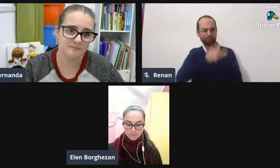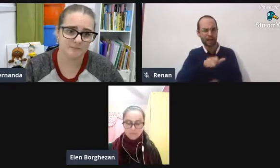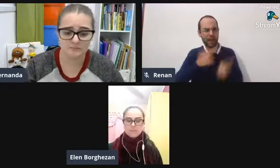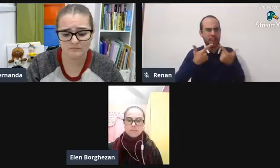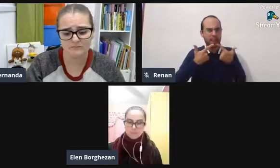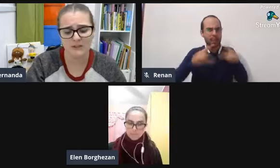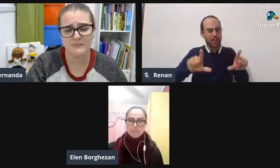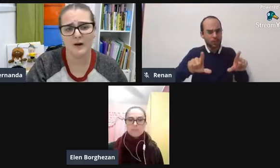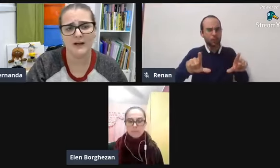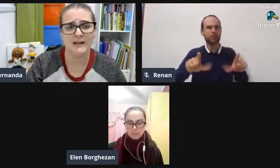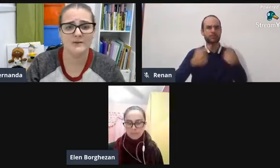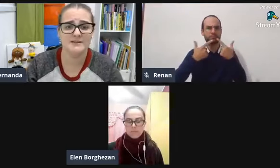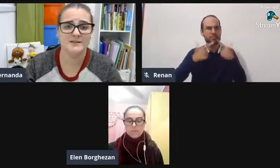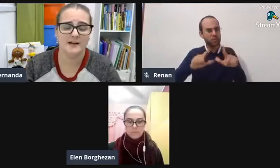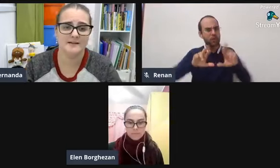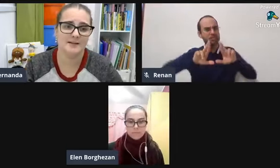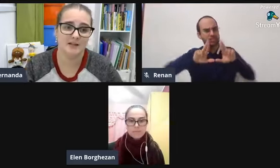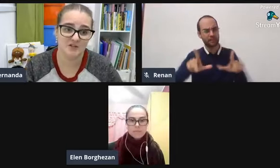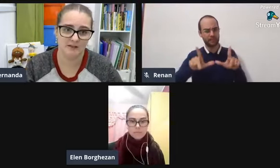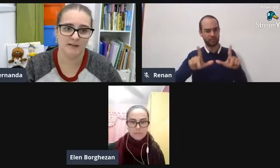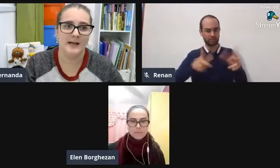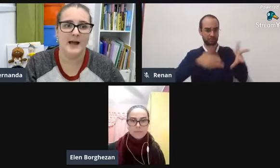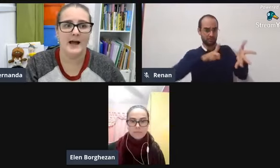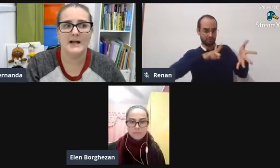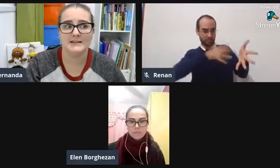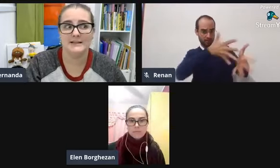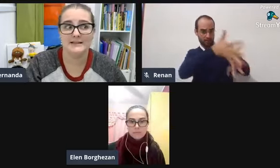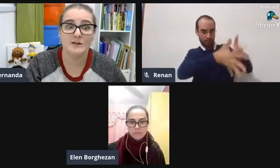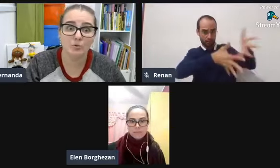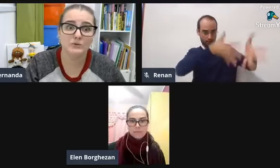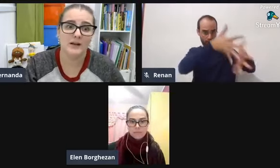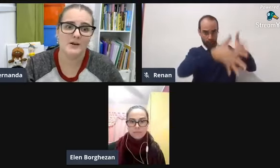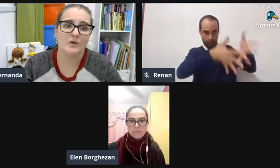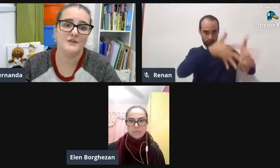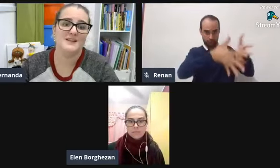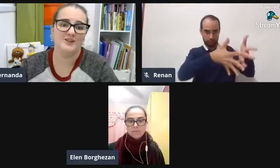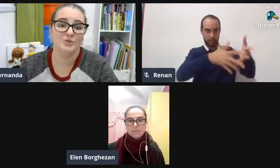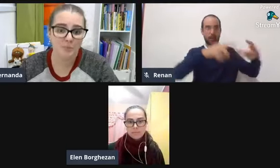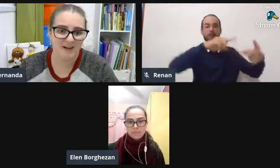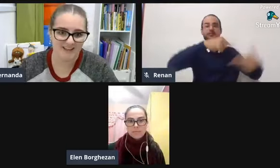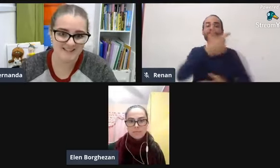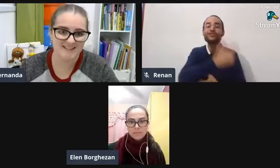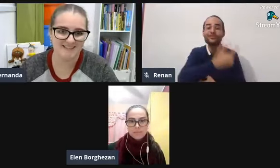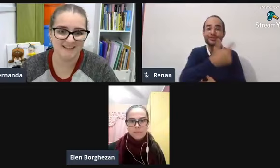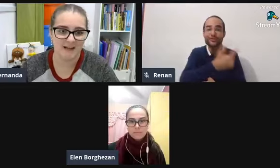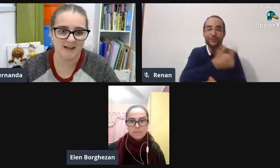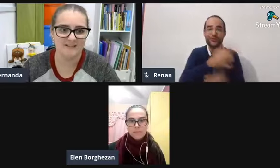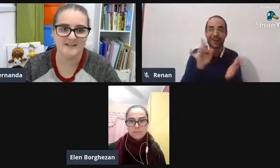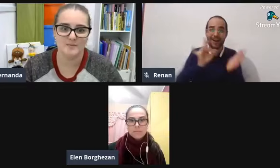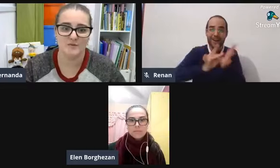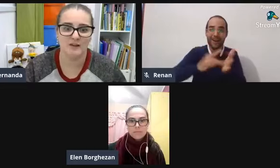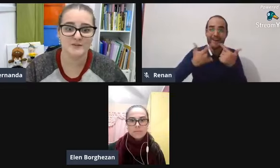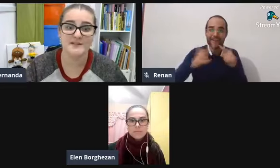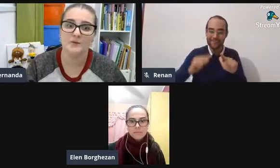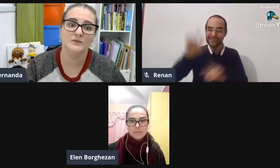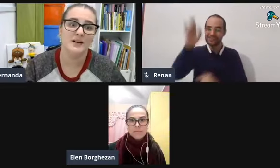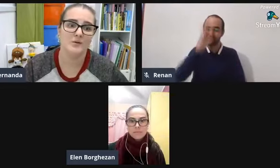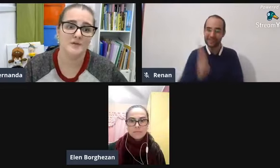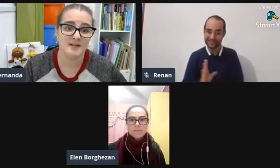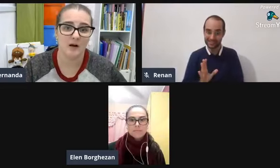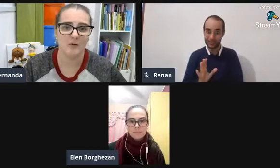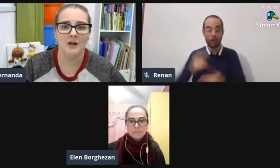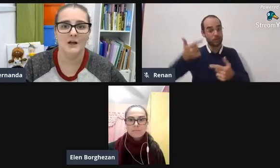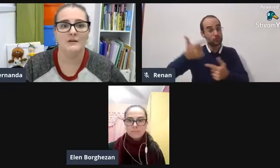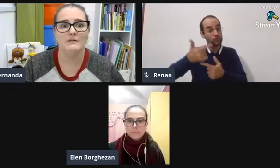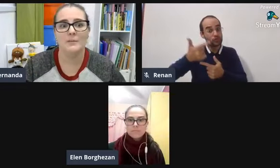diferenciada. Embora a língua de sinais seja a segunda língua oficial do país, né? Estamos falando em segunda